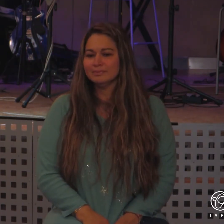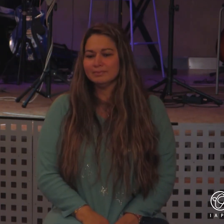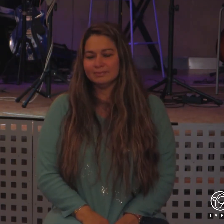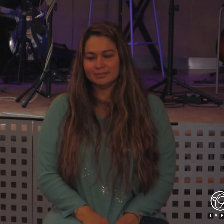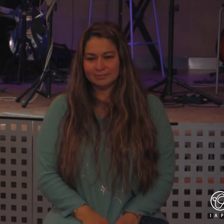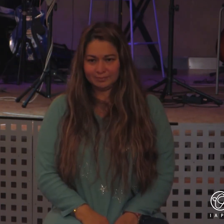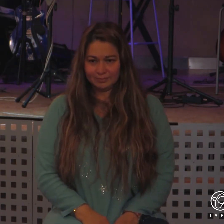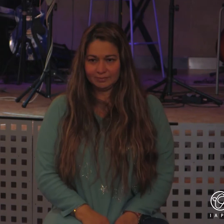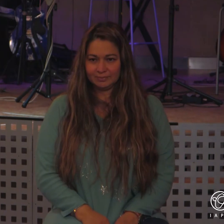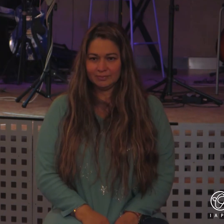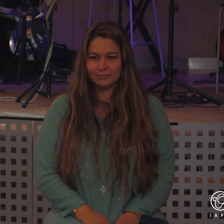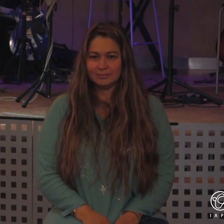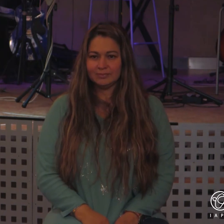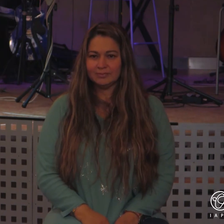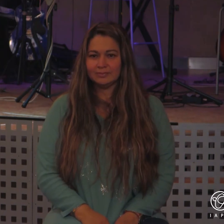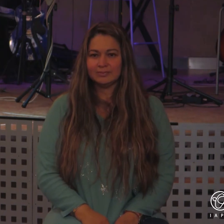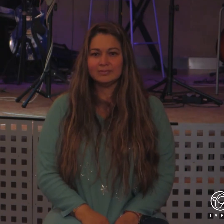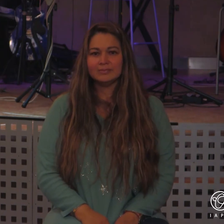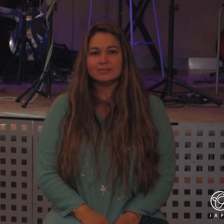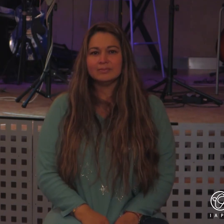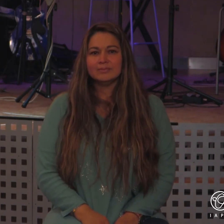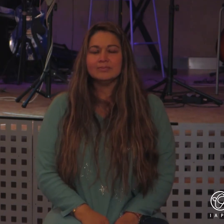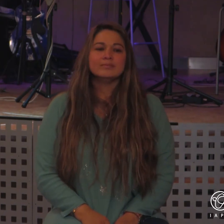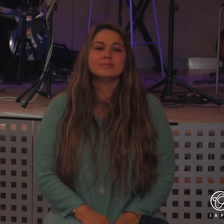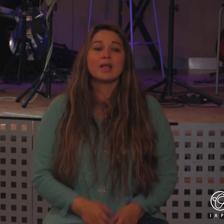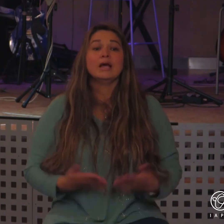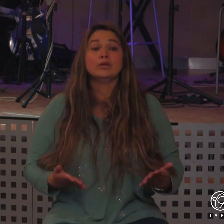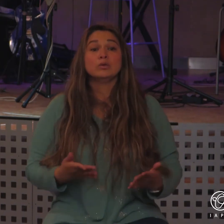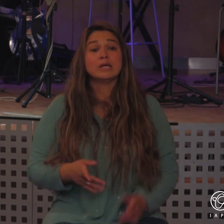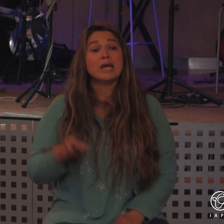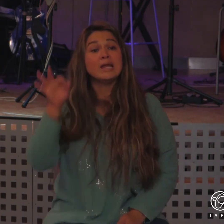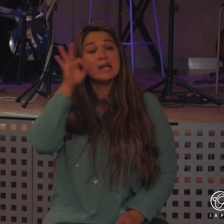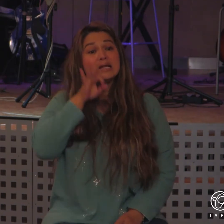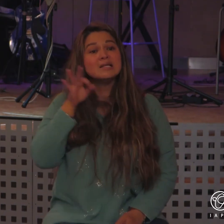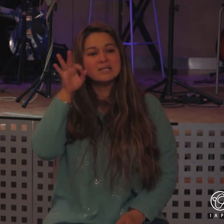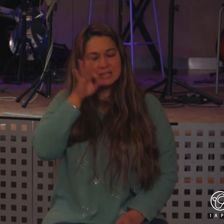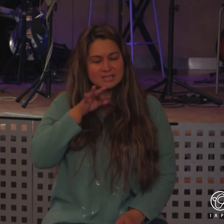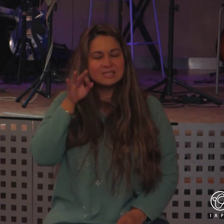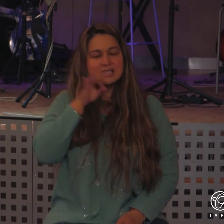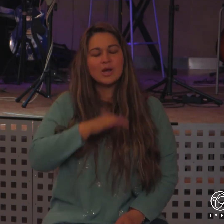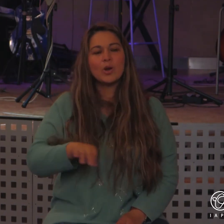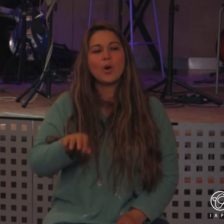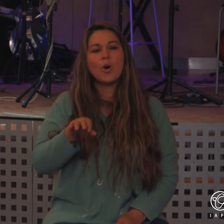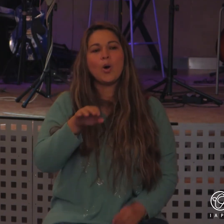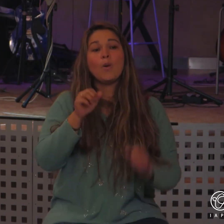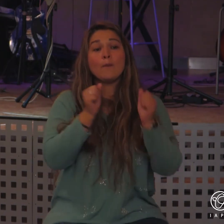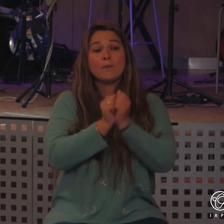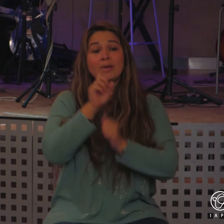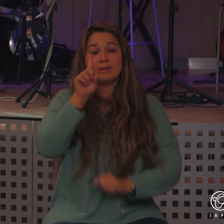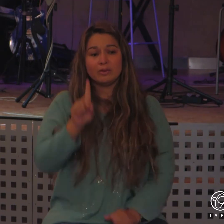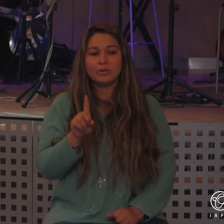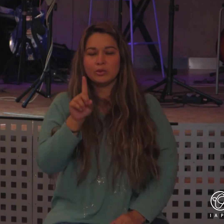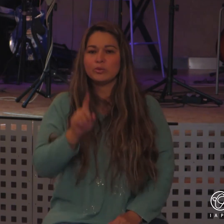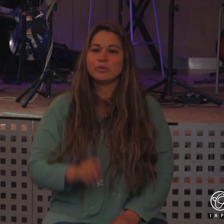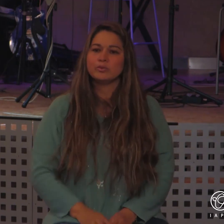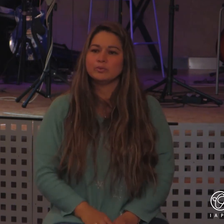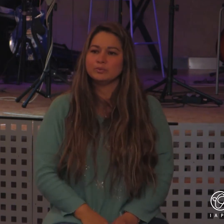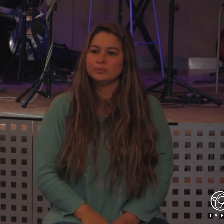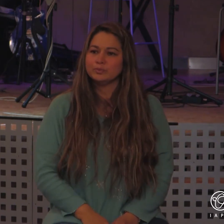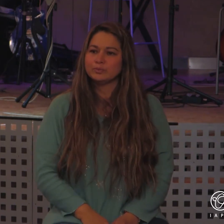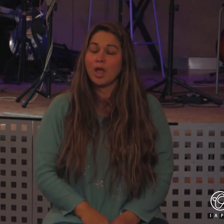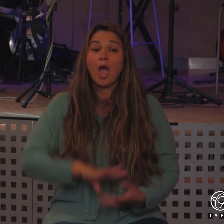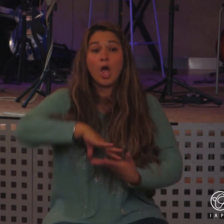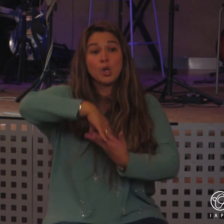Hay algo curioso que está sucediendo en este tiempo, pleno siglo XXI. Siglo XXI. Me llamó mucho la atención